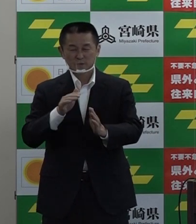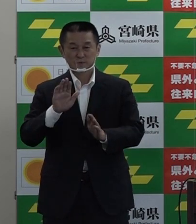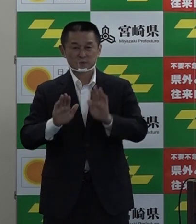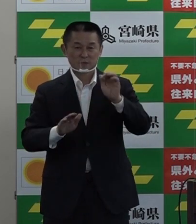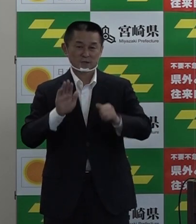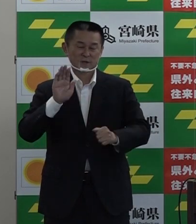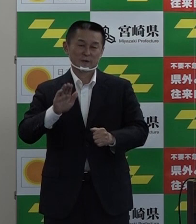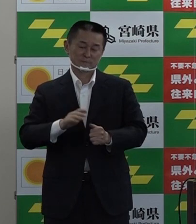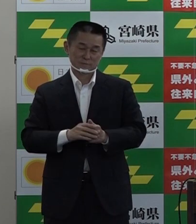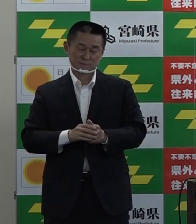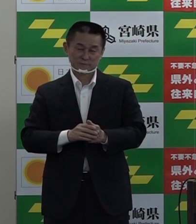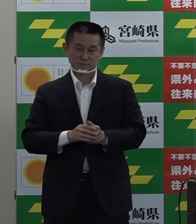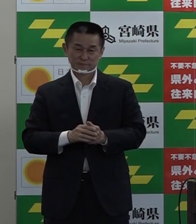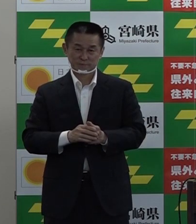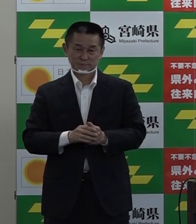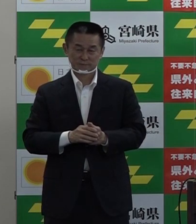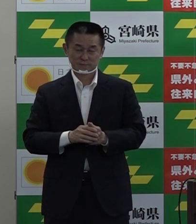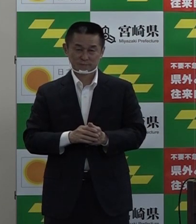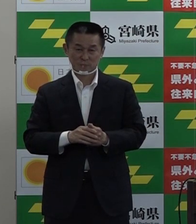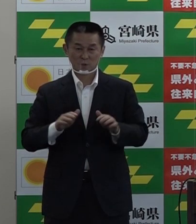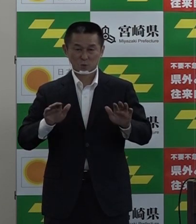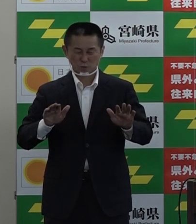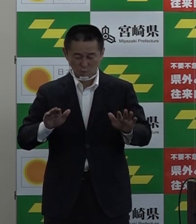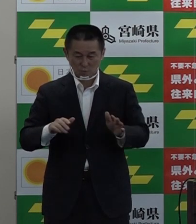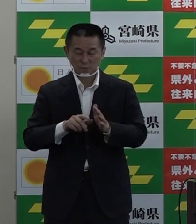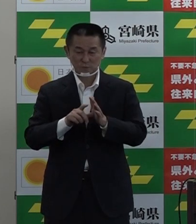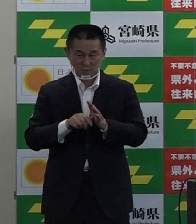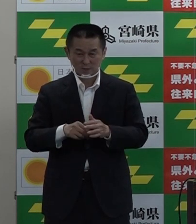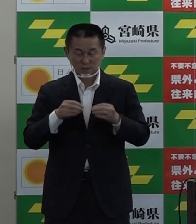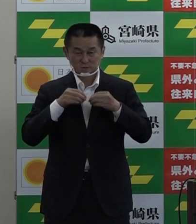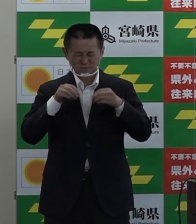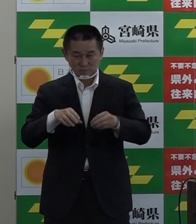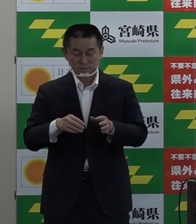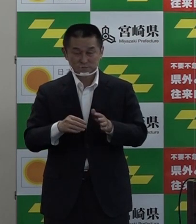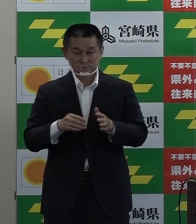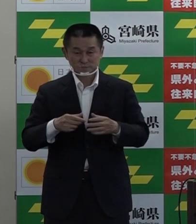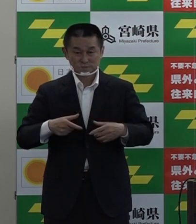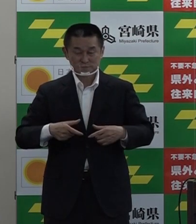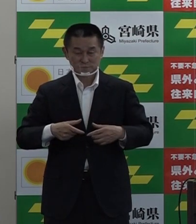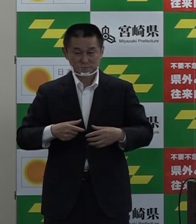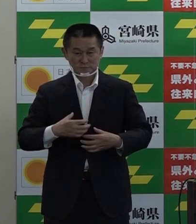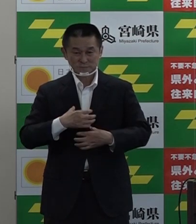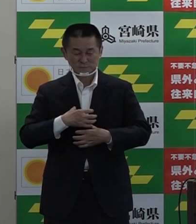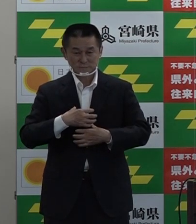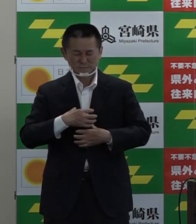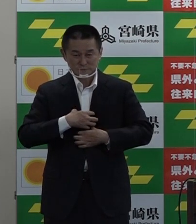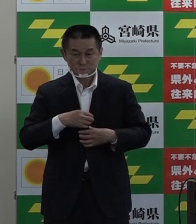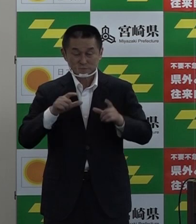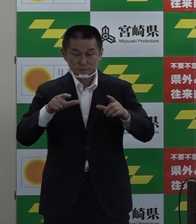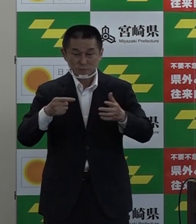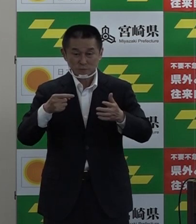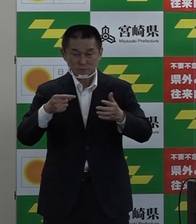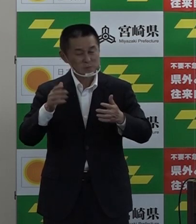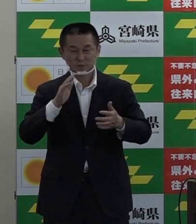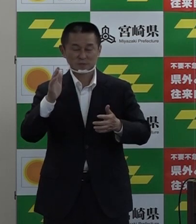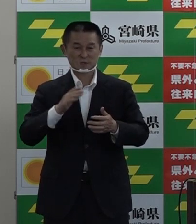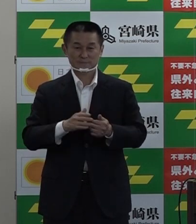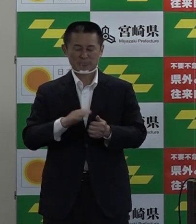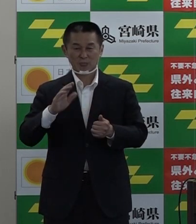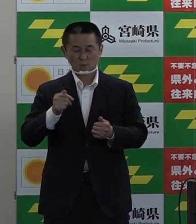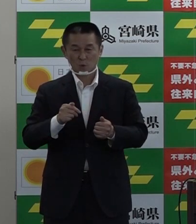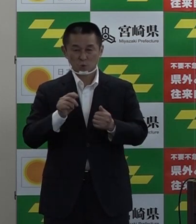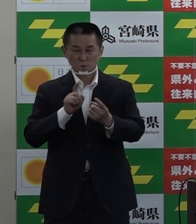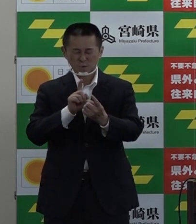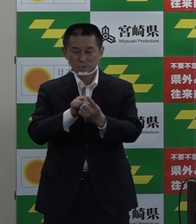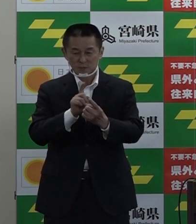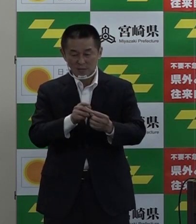感を持っております。今日の時点で感染拡大緊急警報を出したわけではありませんが、それに向けて準備を進